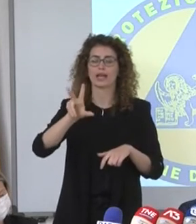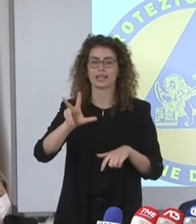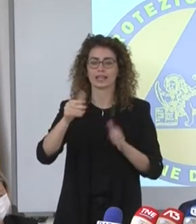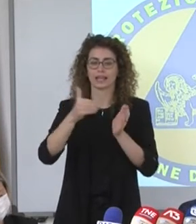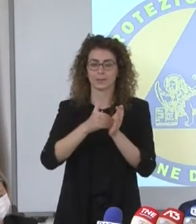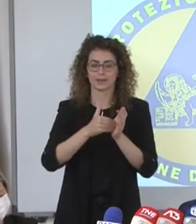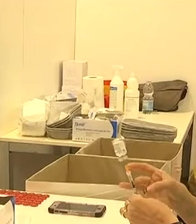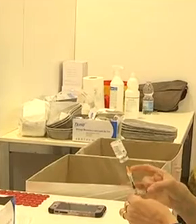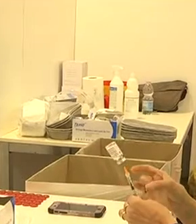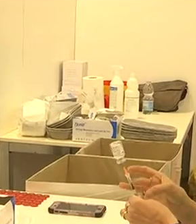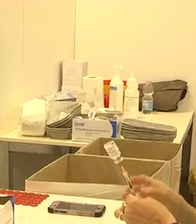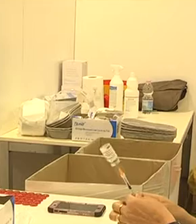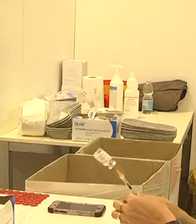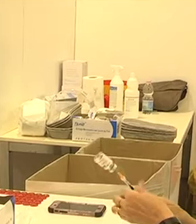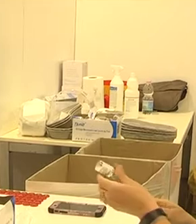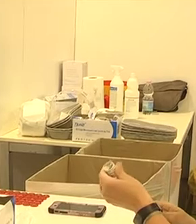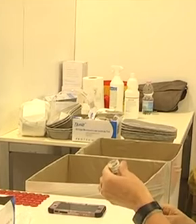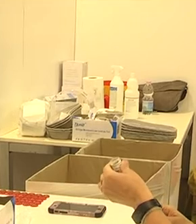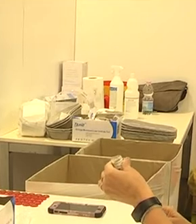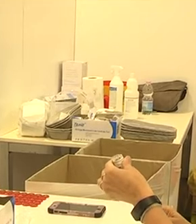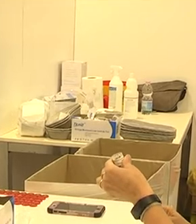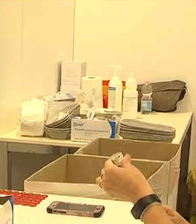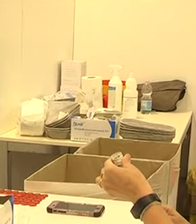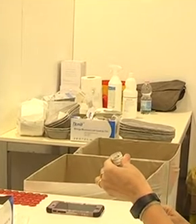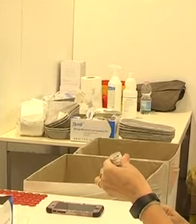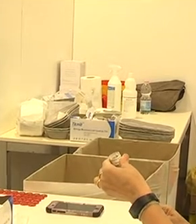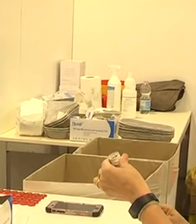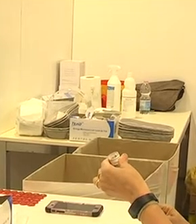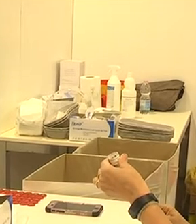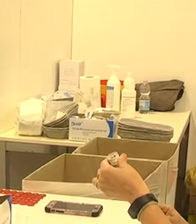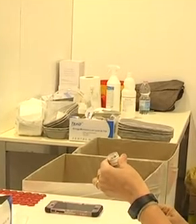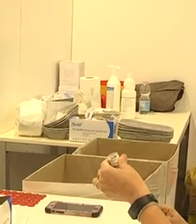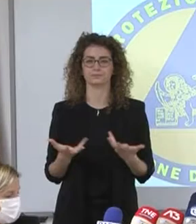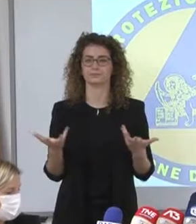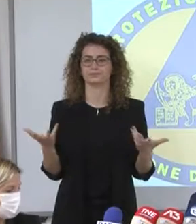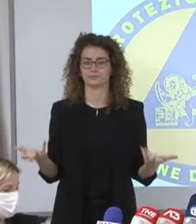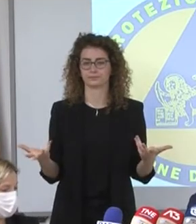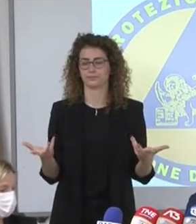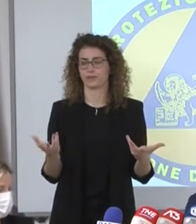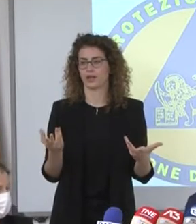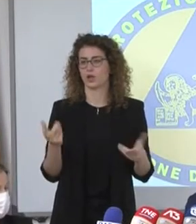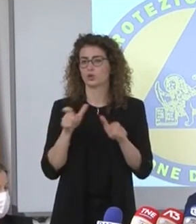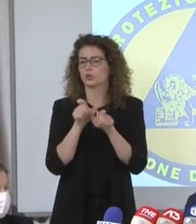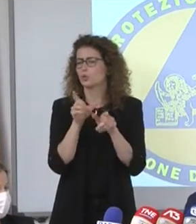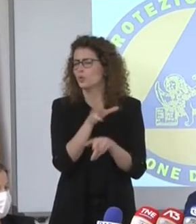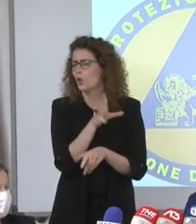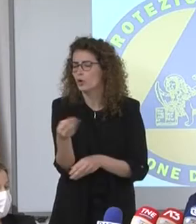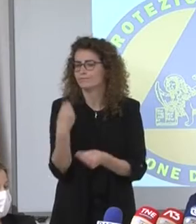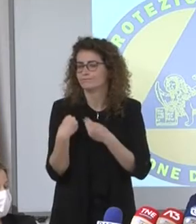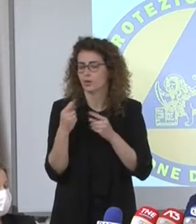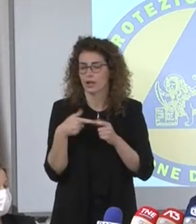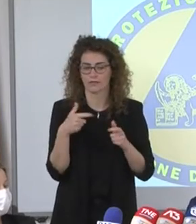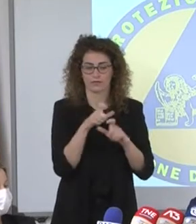i richiami che non possiamo utilizzare. La domanda sorge spontanea a questo punto. La domanda che ci fanno tutti, ma i